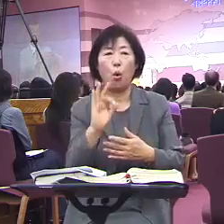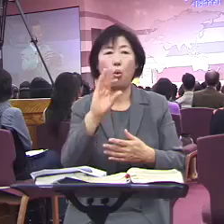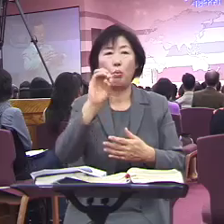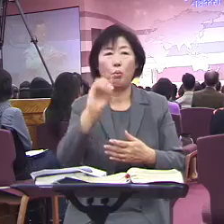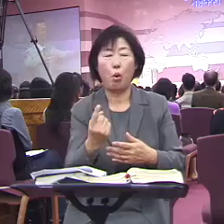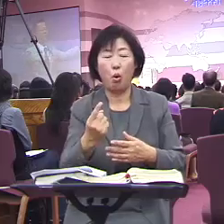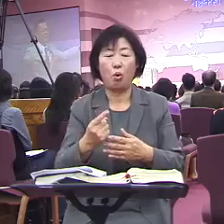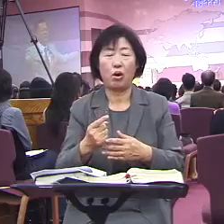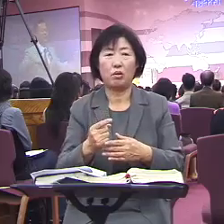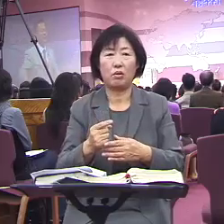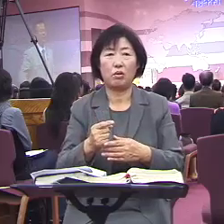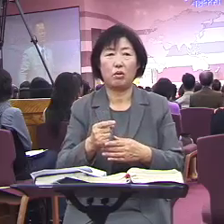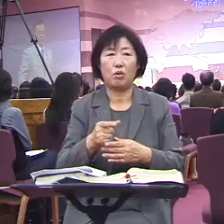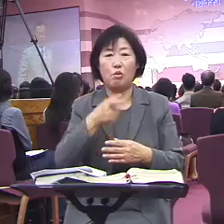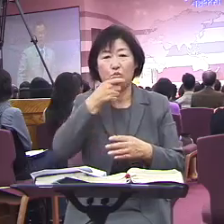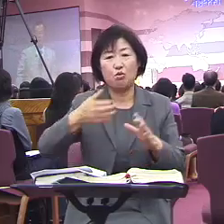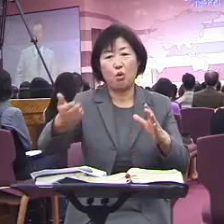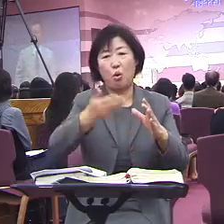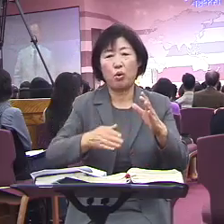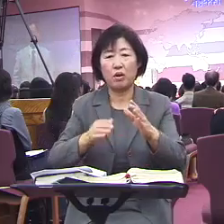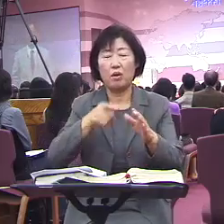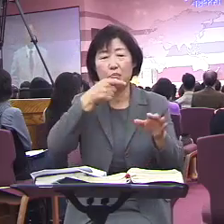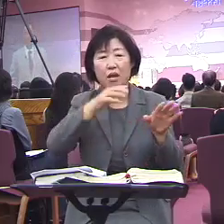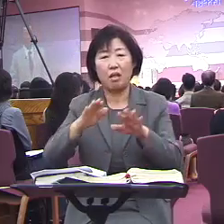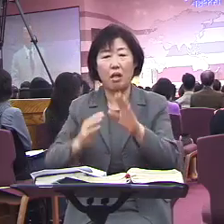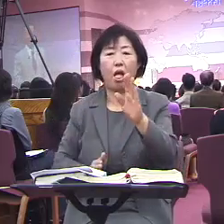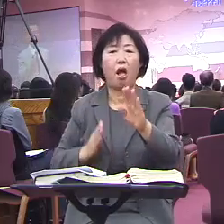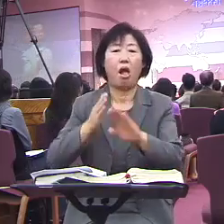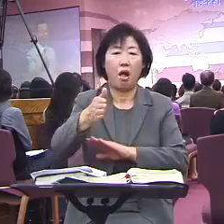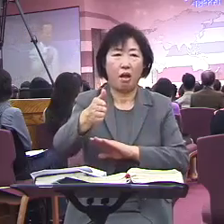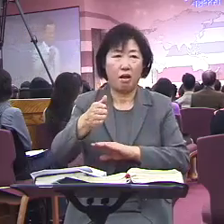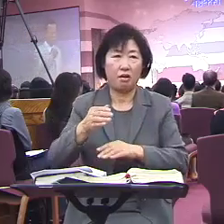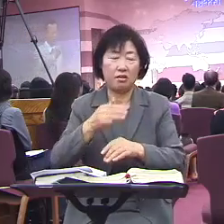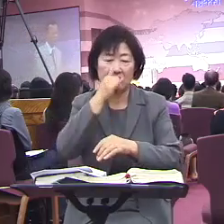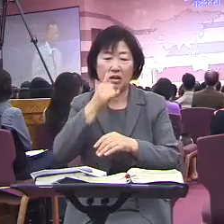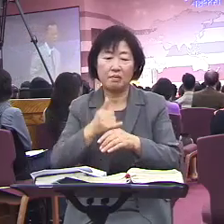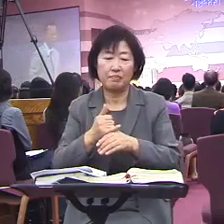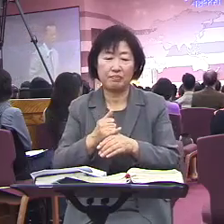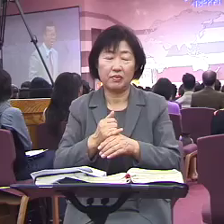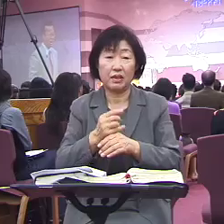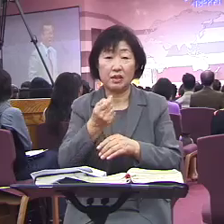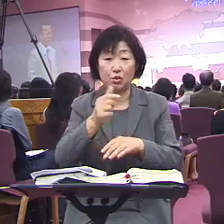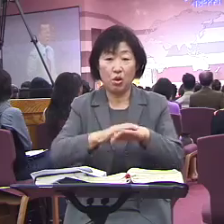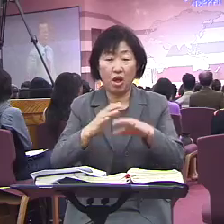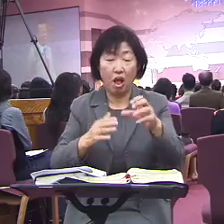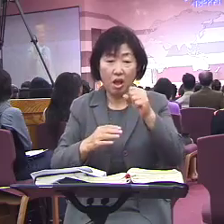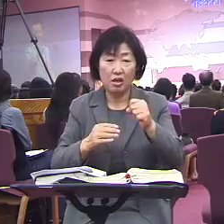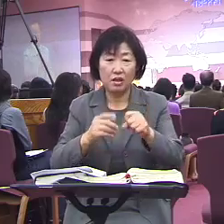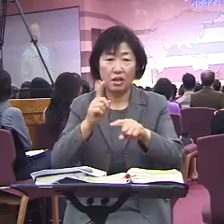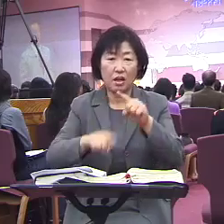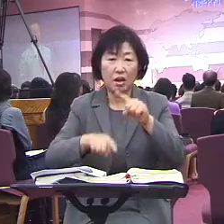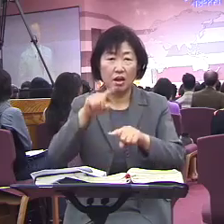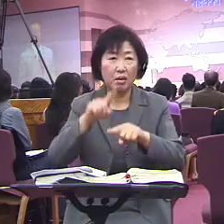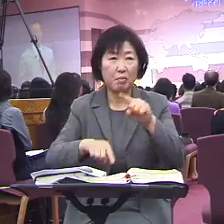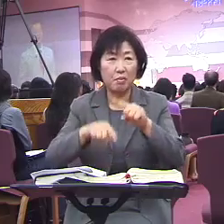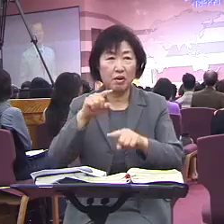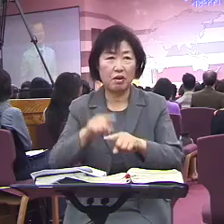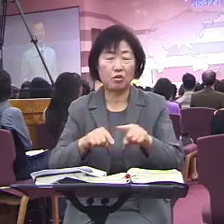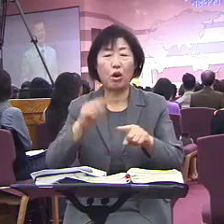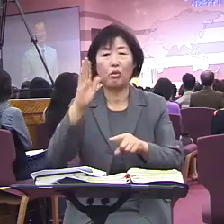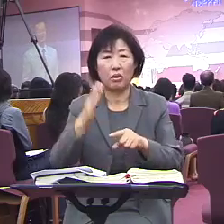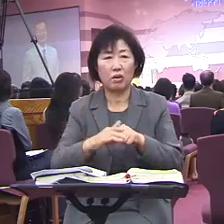홍해 바다를 건널 수 있도록 그 지팡이를 통해 네 손에 갖고 있는 그 조그만 지팡이가 하나님의 막대기가 될 것이다